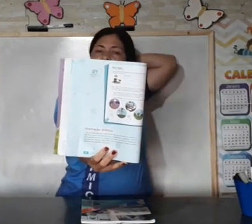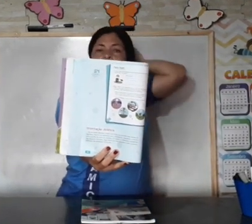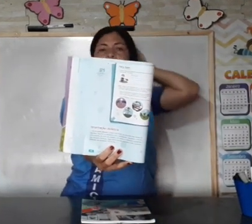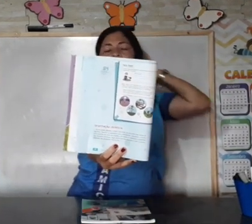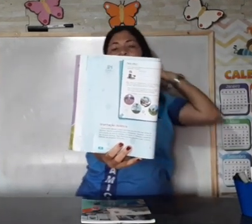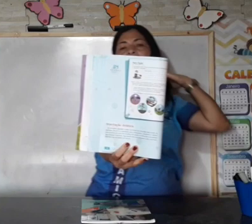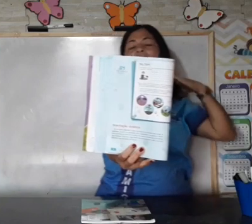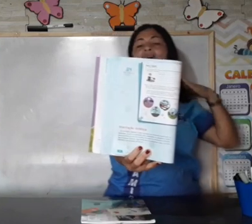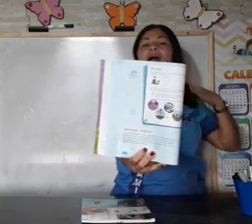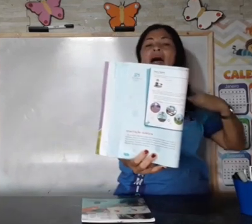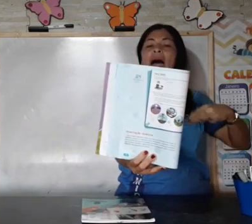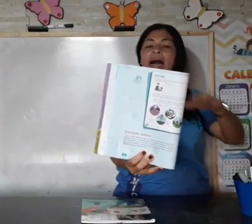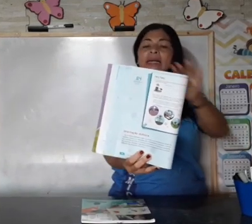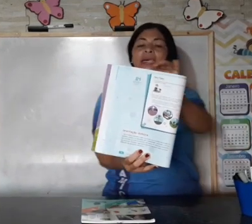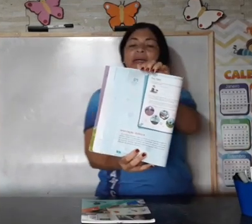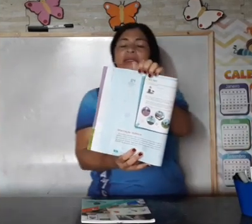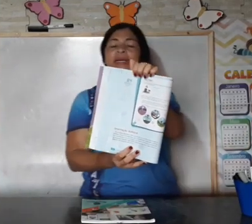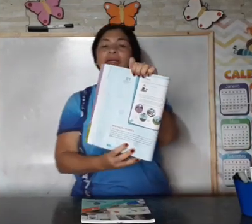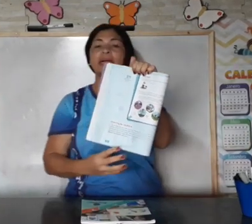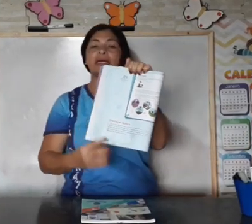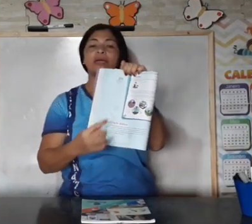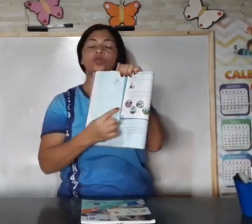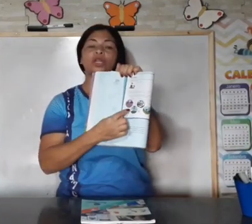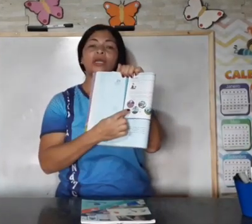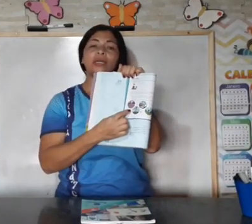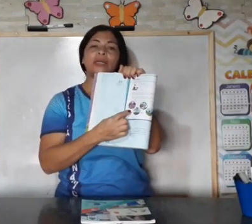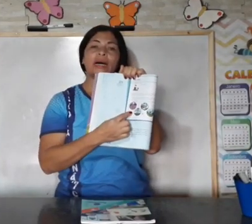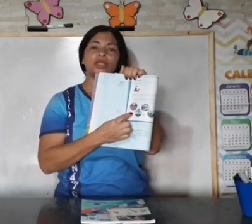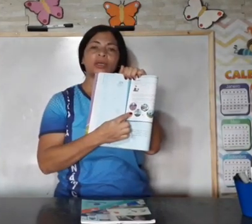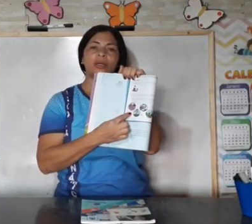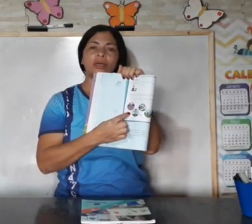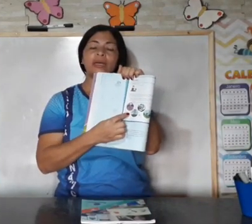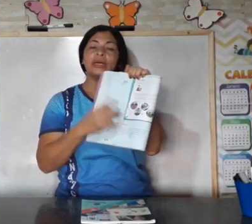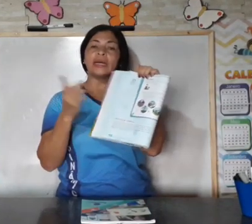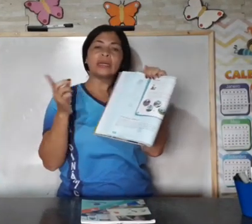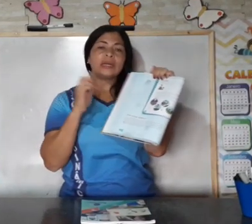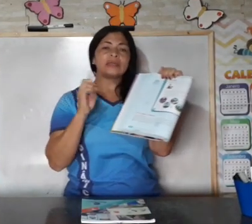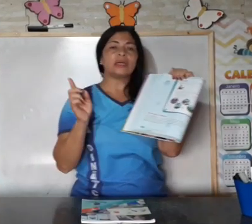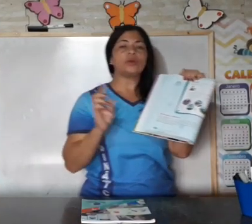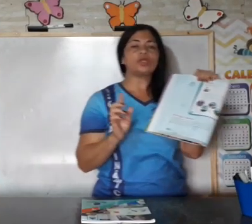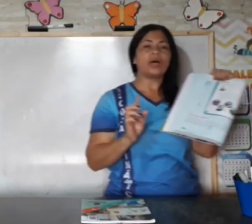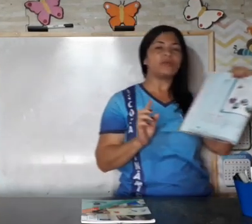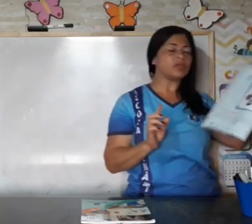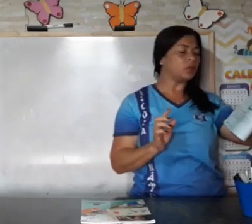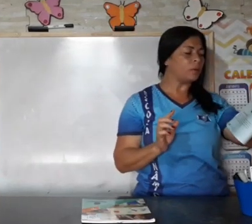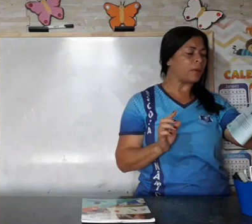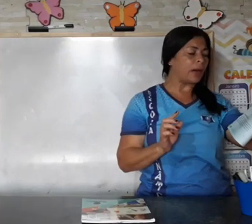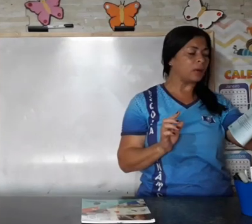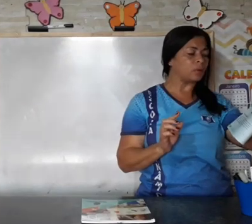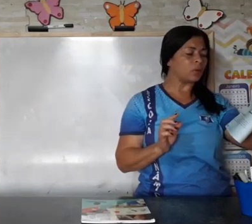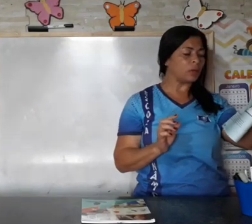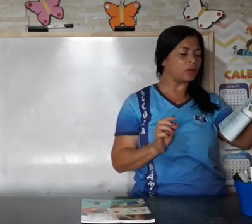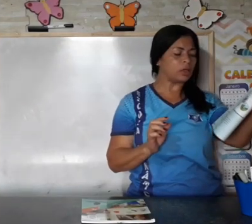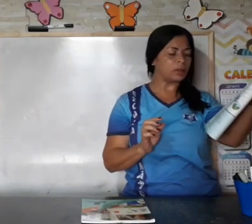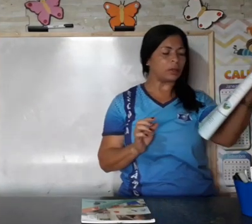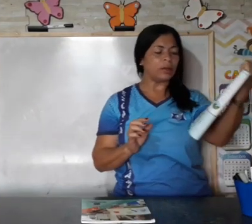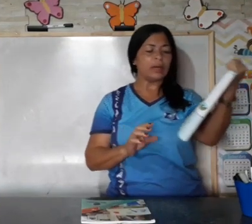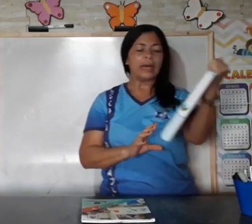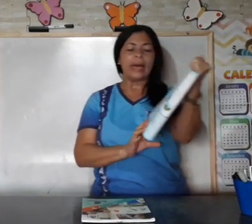vão marcar a criança que está tendo dignidade aqui. E a criança que não está, vocês não marcam, ok, gente?